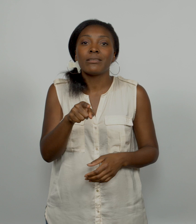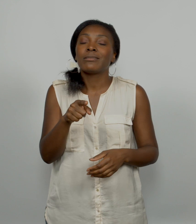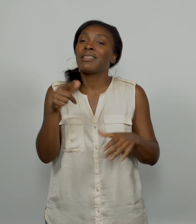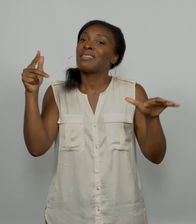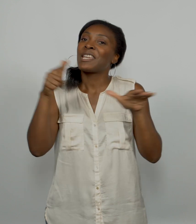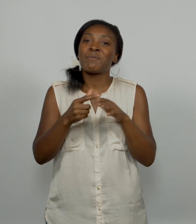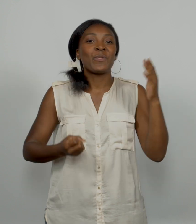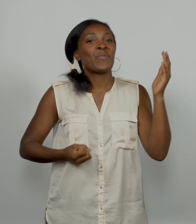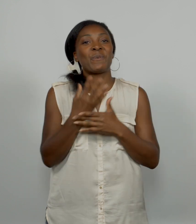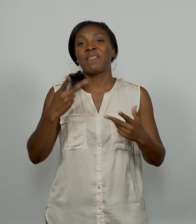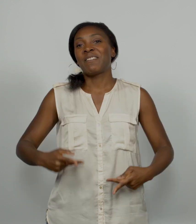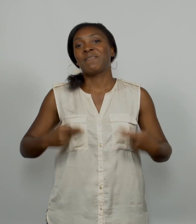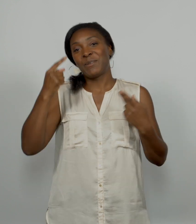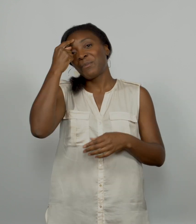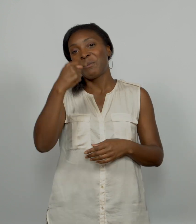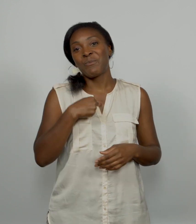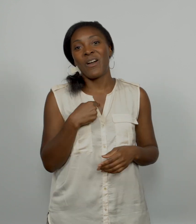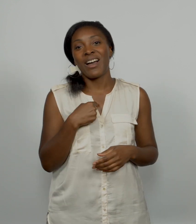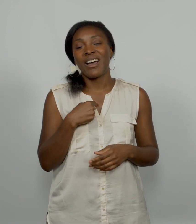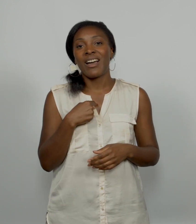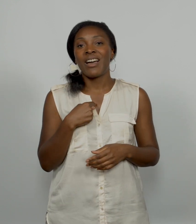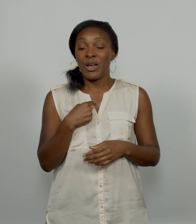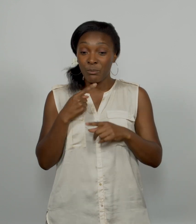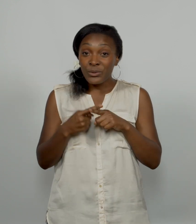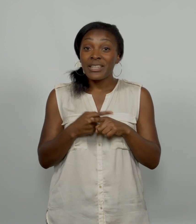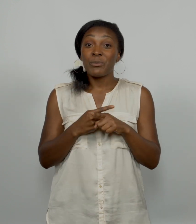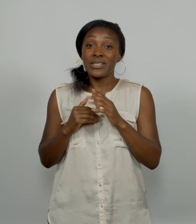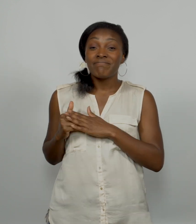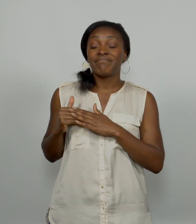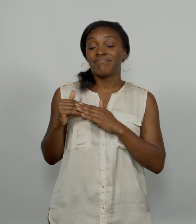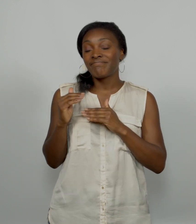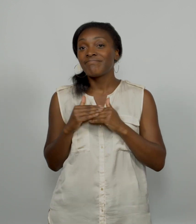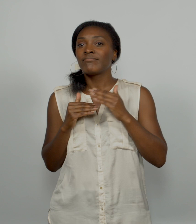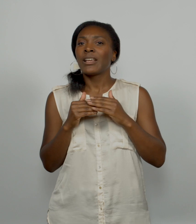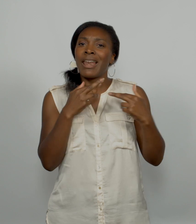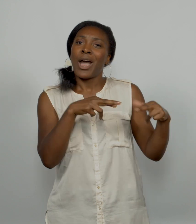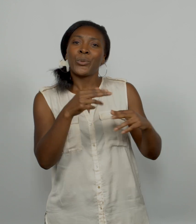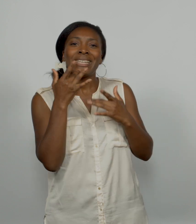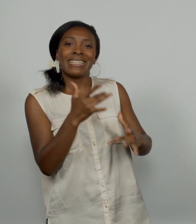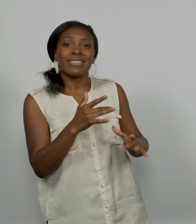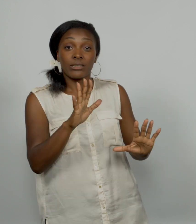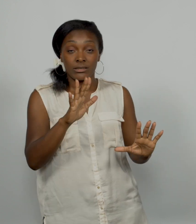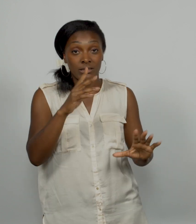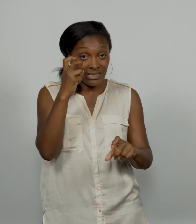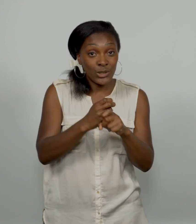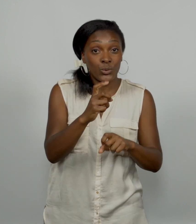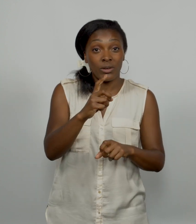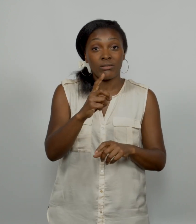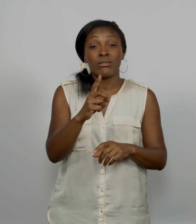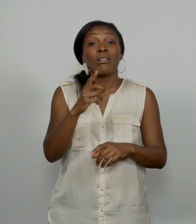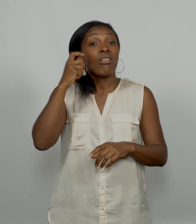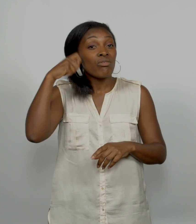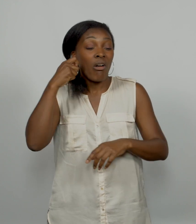début d'une nouvelle vie. J'ai alors commencé à me reconstruire, quitter le monde de la rue. C'est dur. Et celui de la